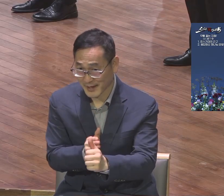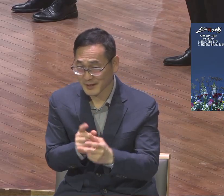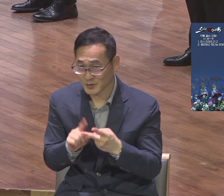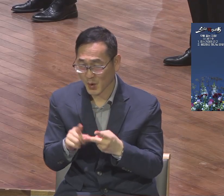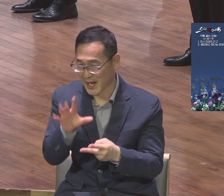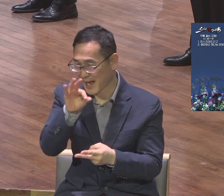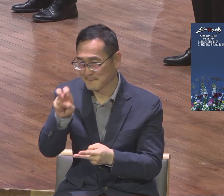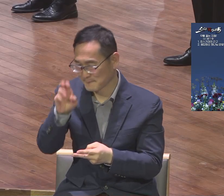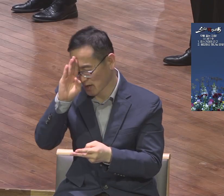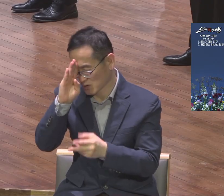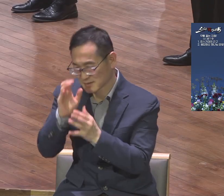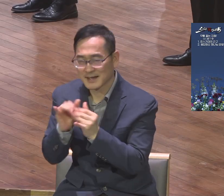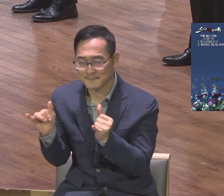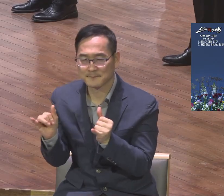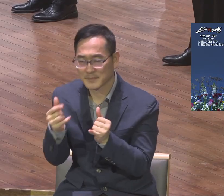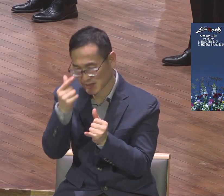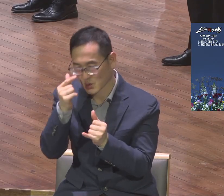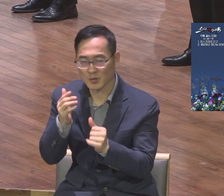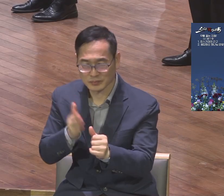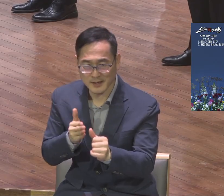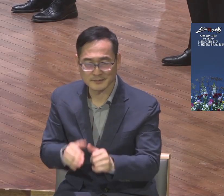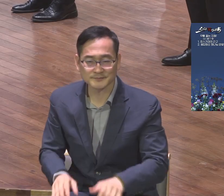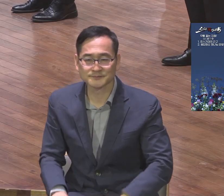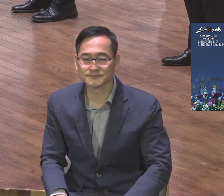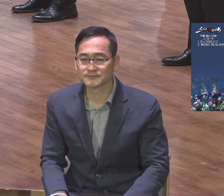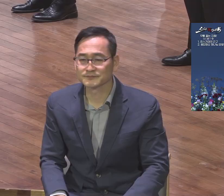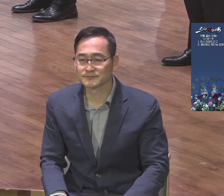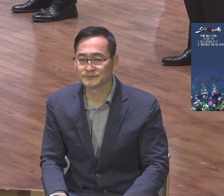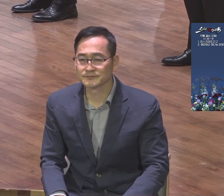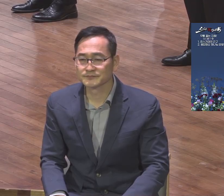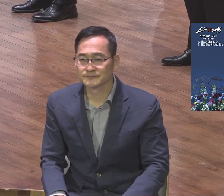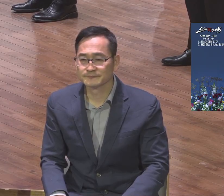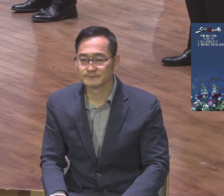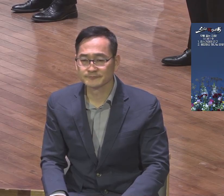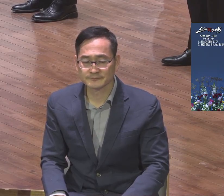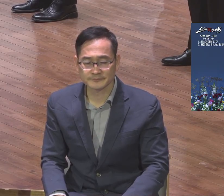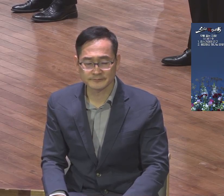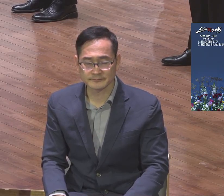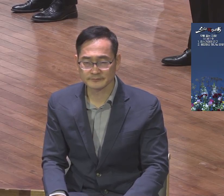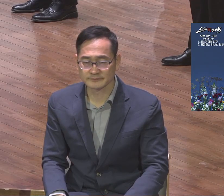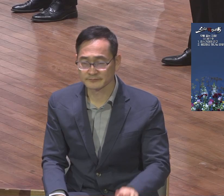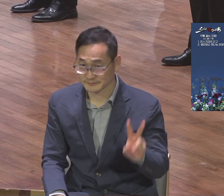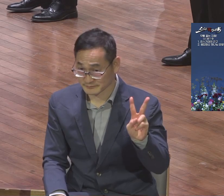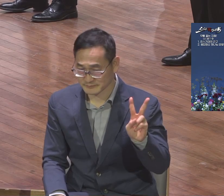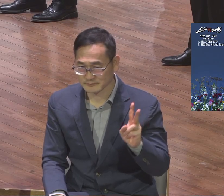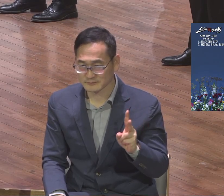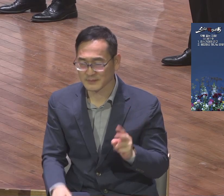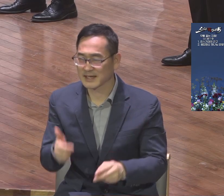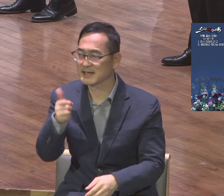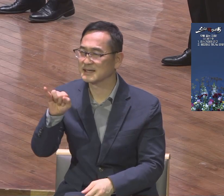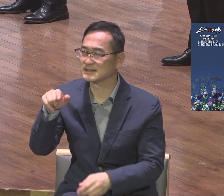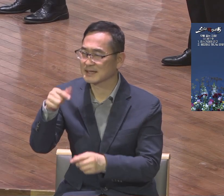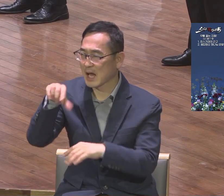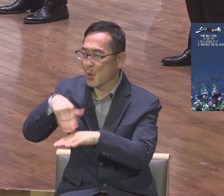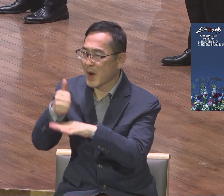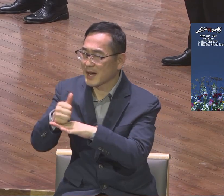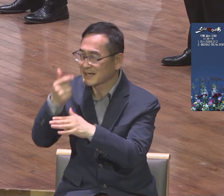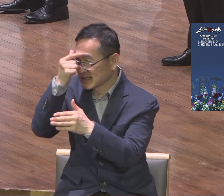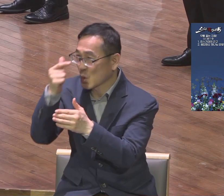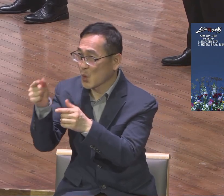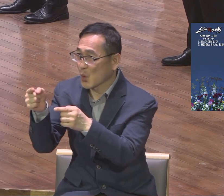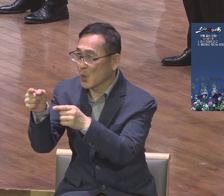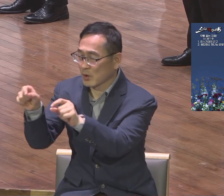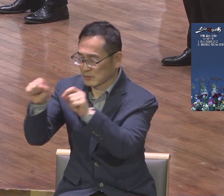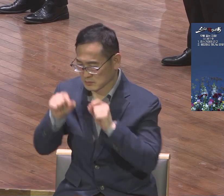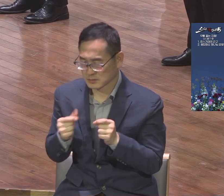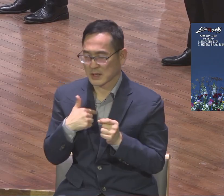바랍니다. 하나님께 기도하실 때 중보기도를 먼저 하시고 여러분께 기도하세요. 하나님 히스기야의 기도가 나의 기도가 되게